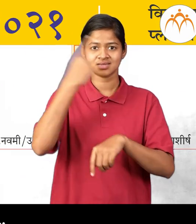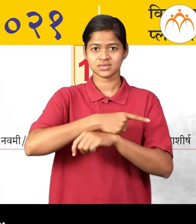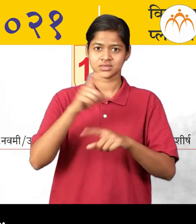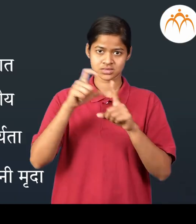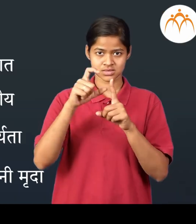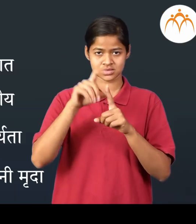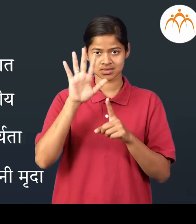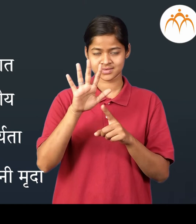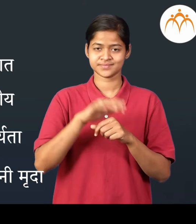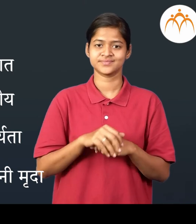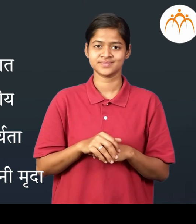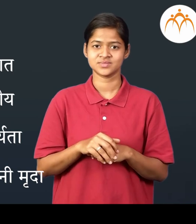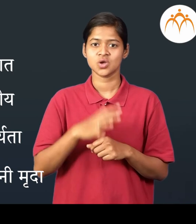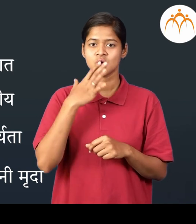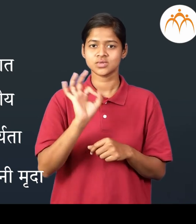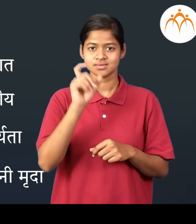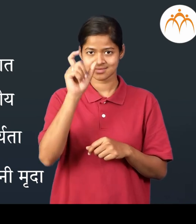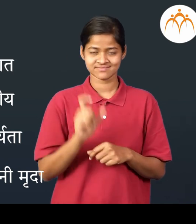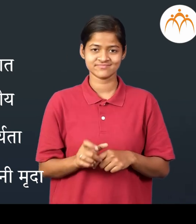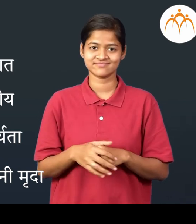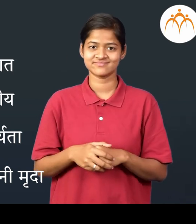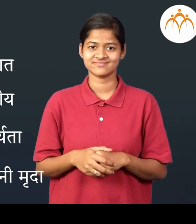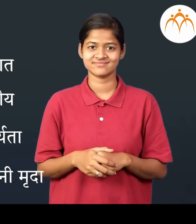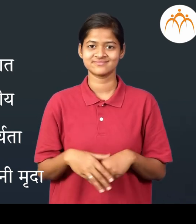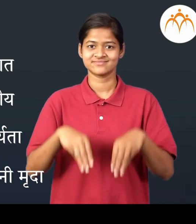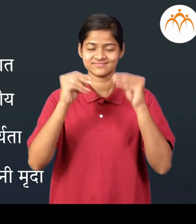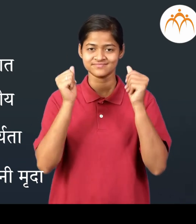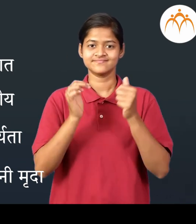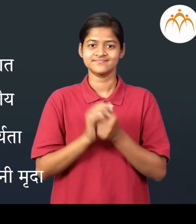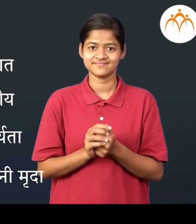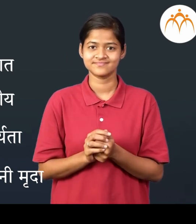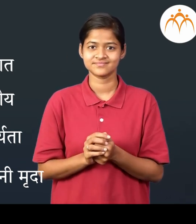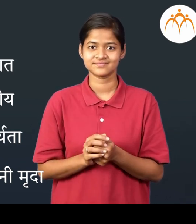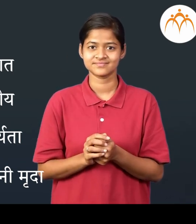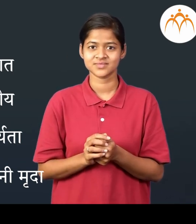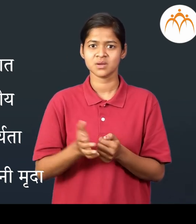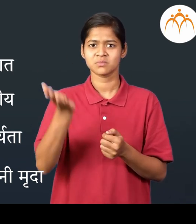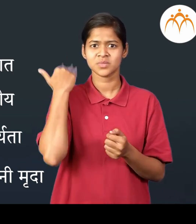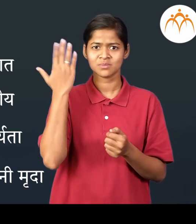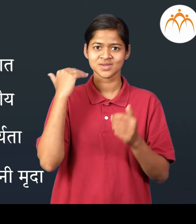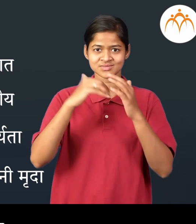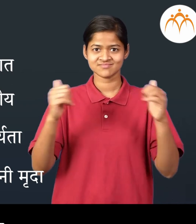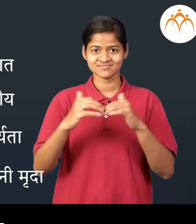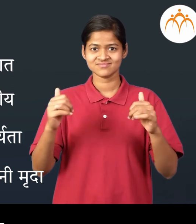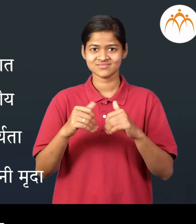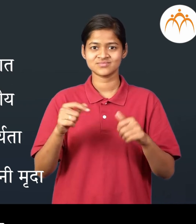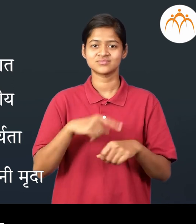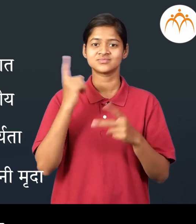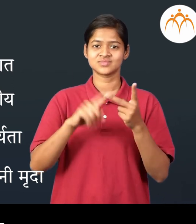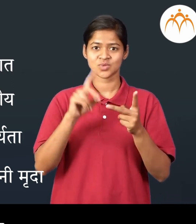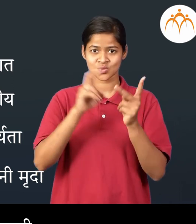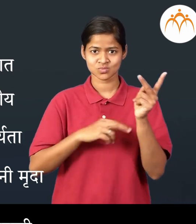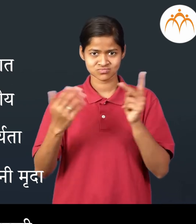કરતાત પારિભાશીક શબ્દ મૃદા ખણીજ મશાગત